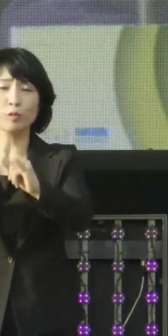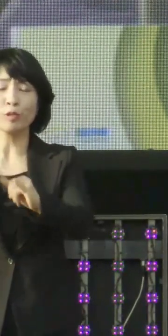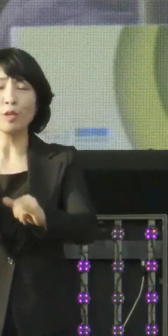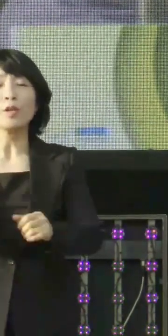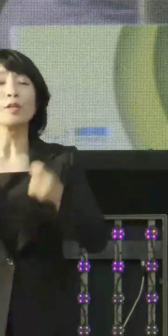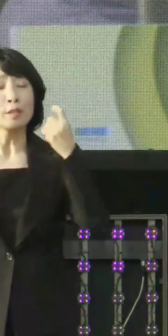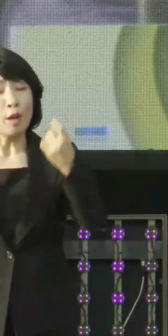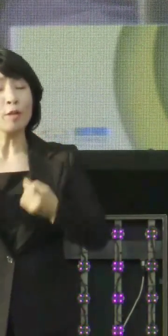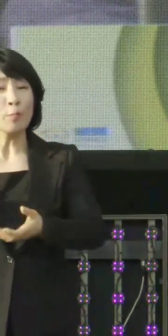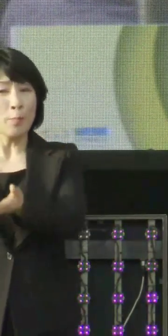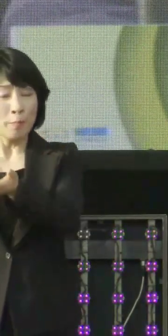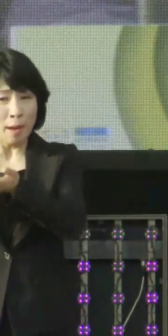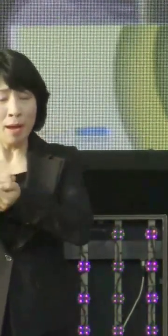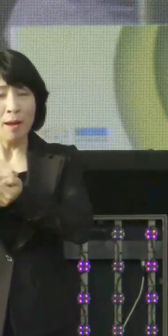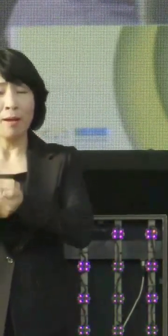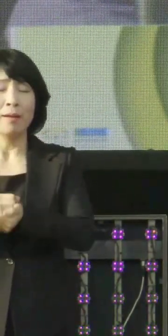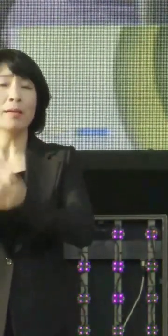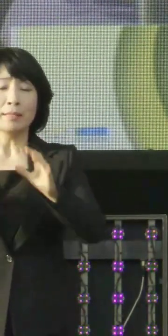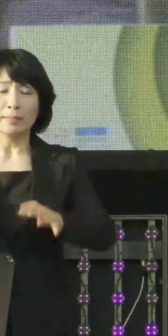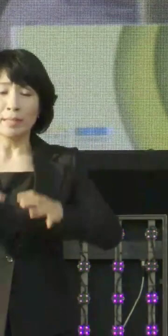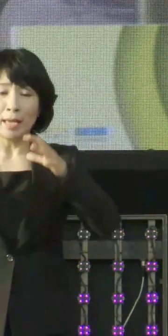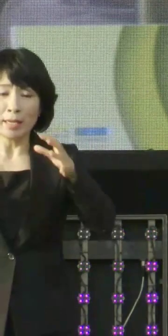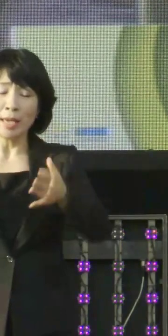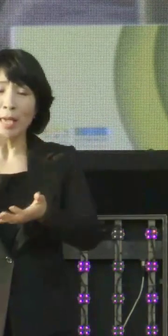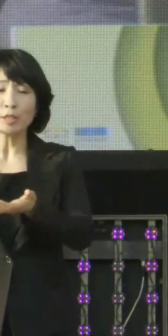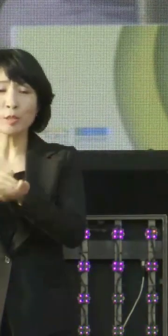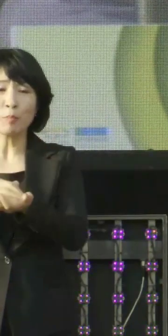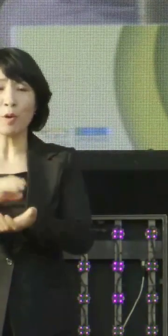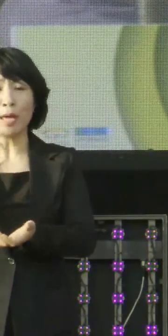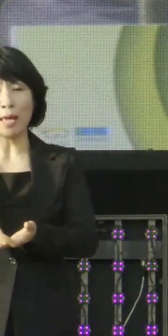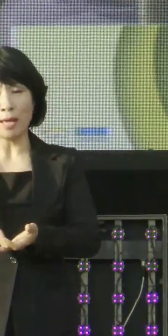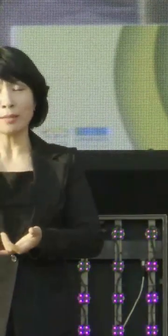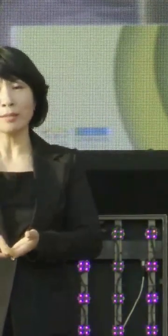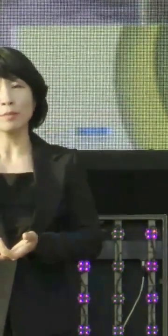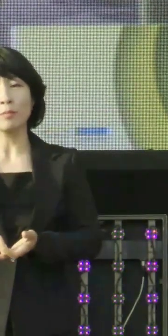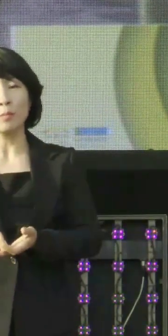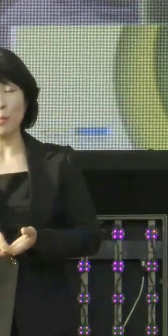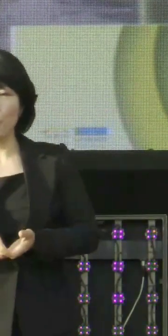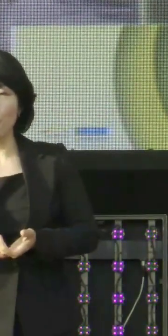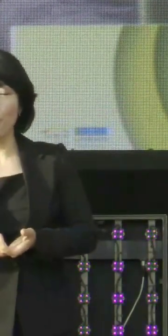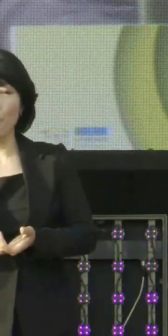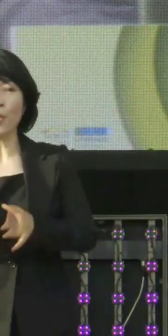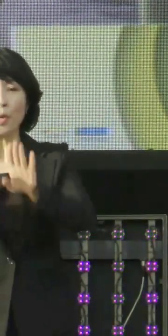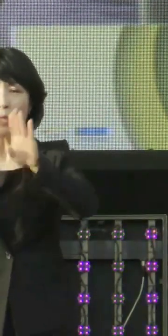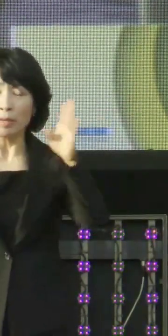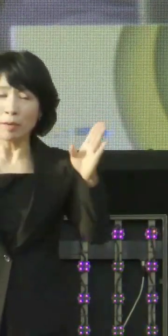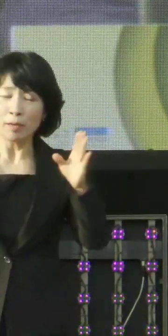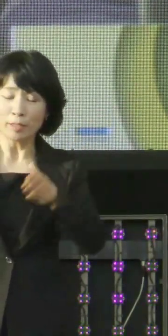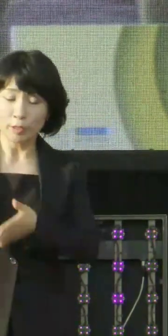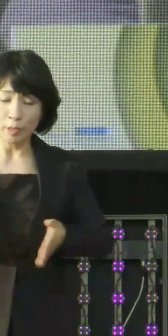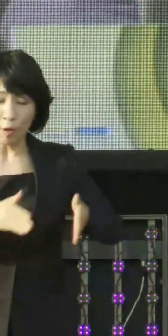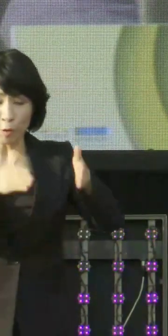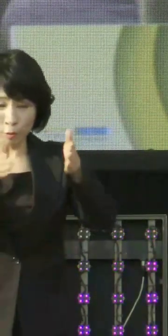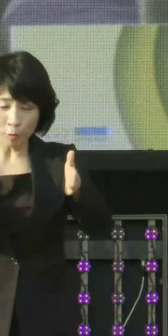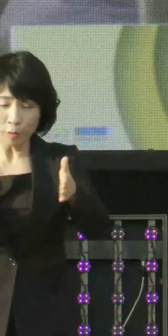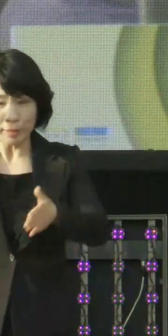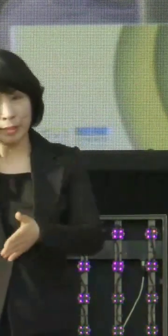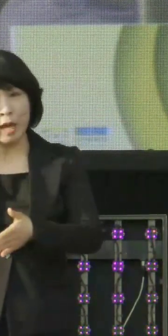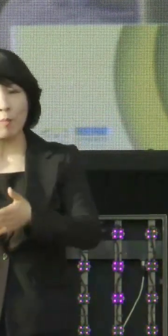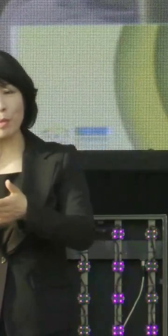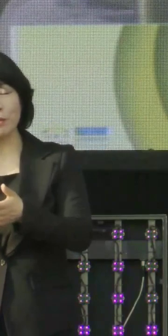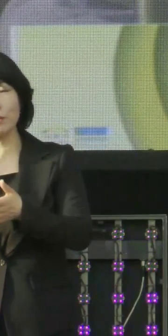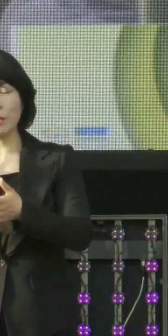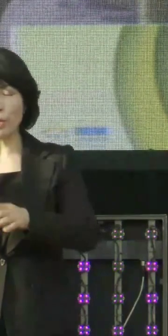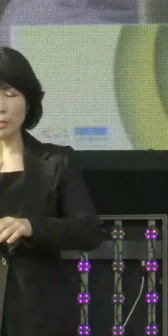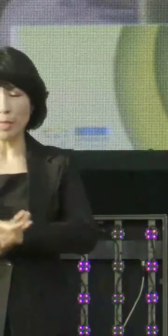선정됨은 물론 세계 도자기 엑스포와 도자 비엔날레 개최를 통해 경기도와 대한민국을